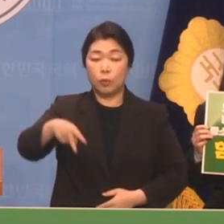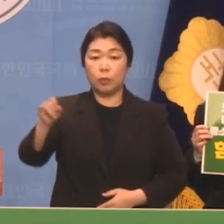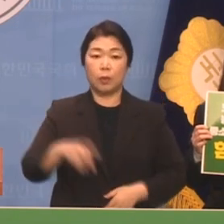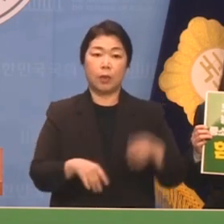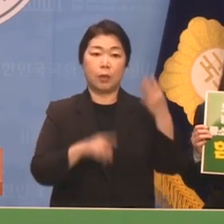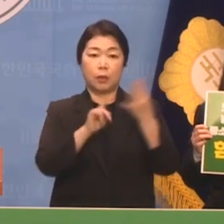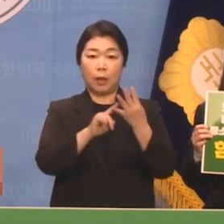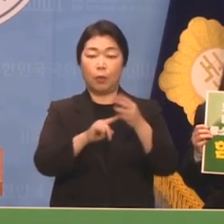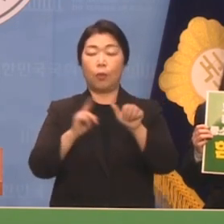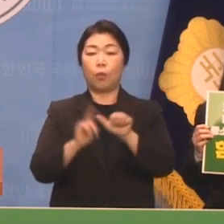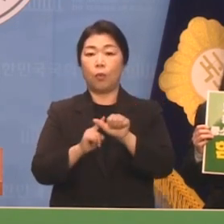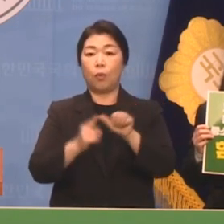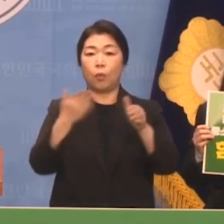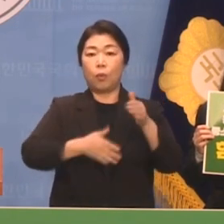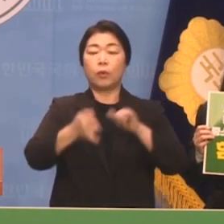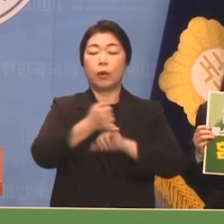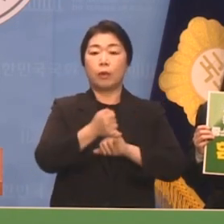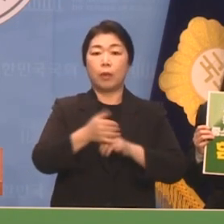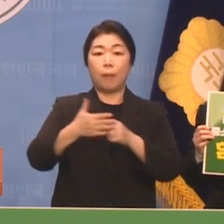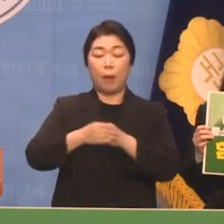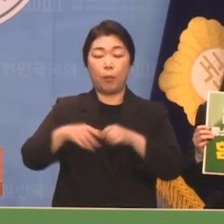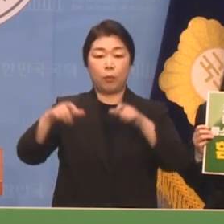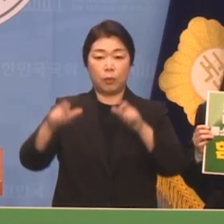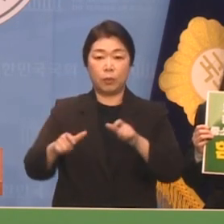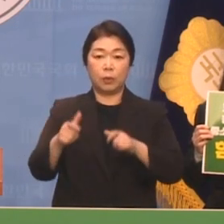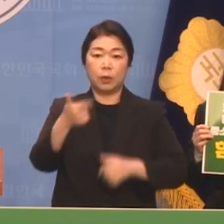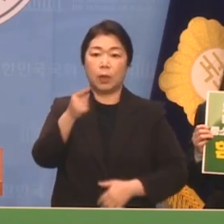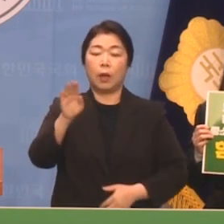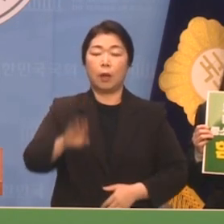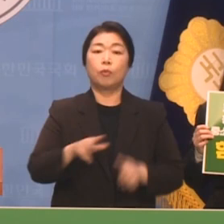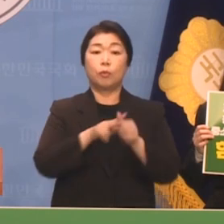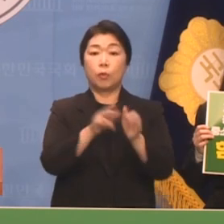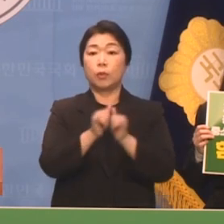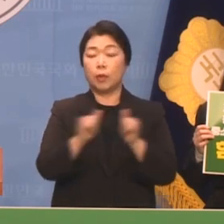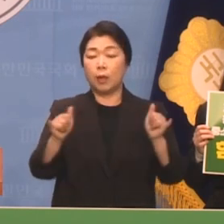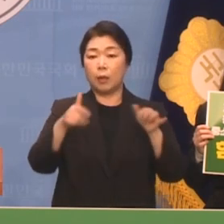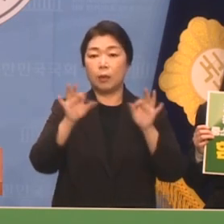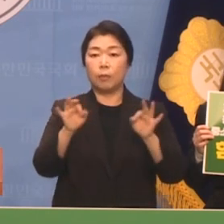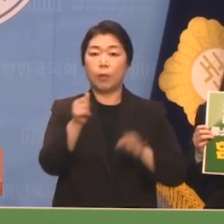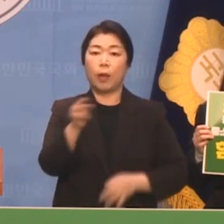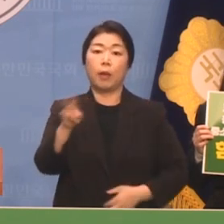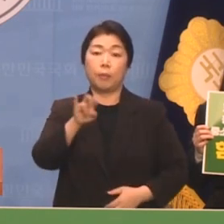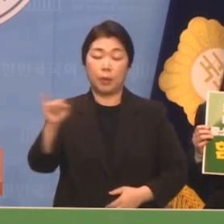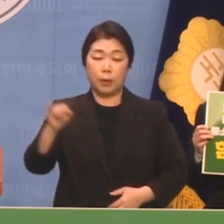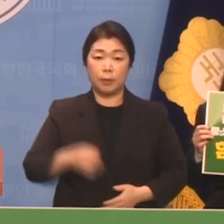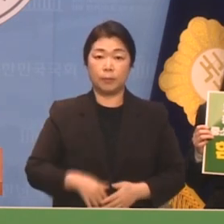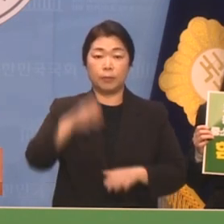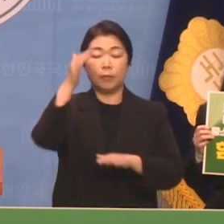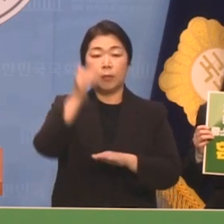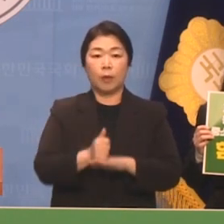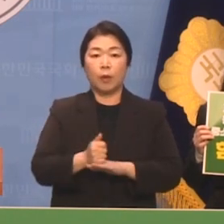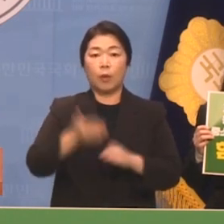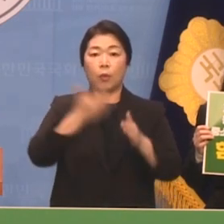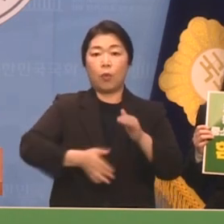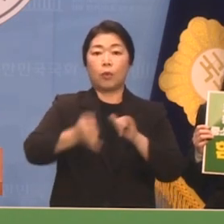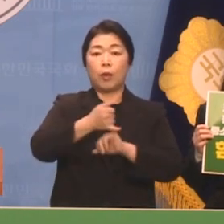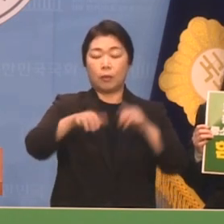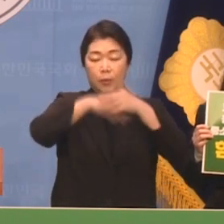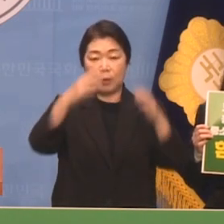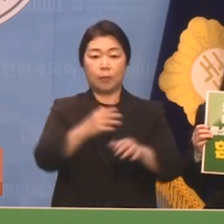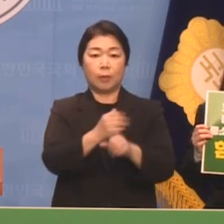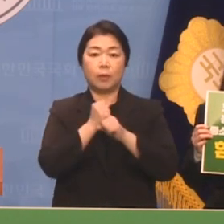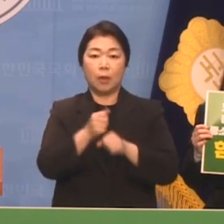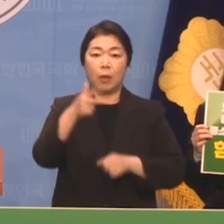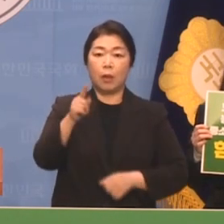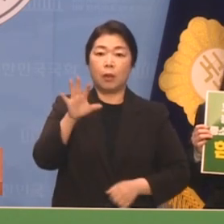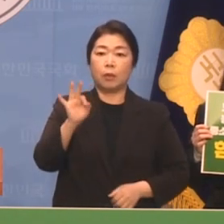4호, 5호 공약은 김혜미 마포구 갑 국회의원 후보, 마지막으로 녹색정의당 기후공약 전망을 정유연